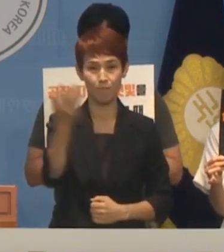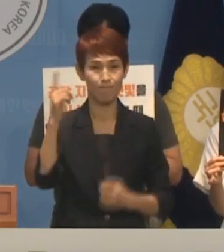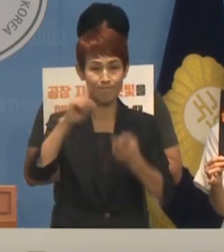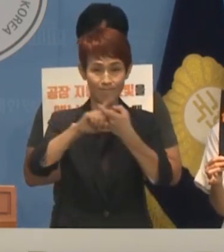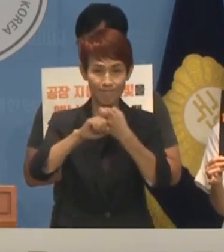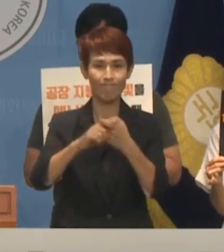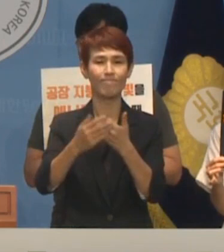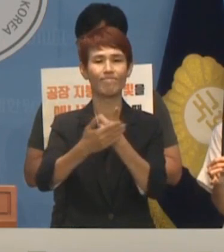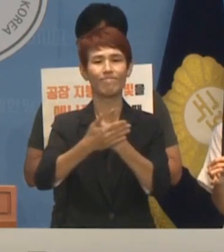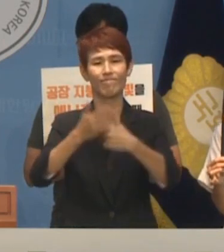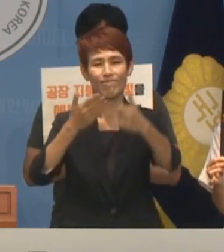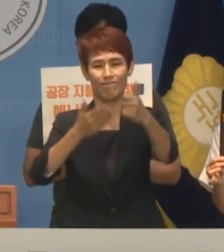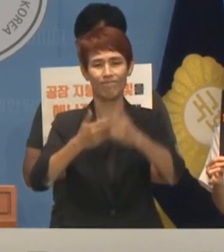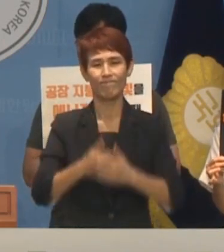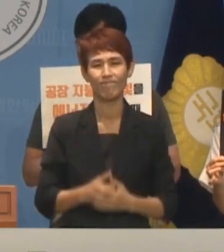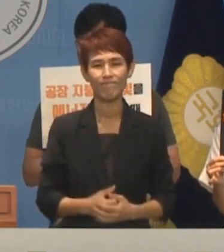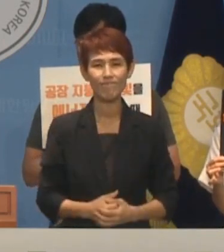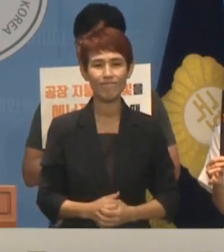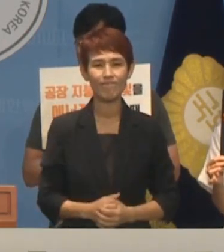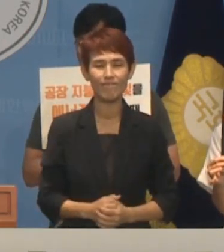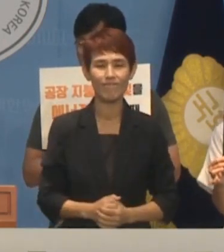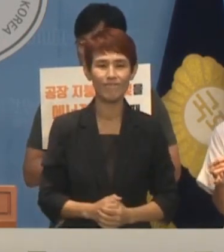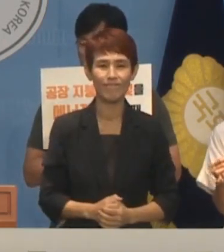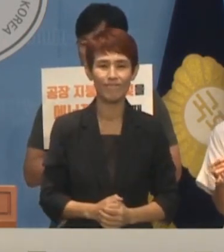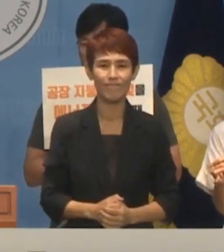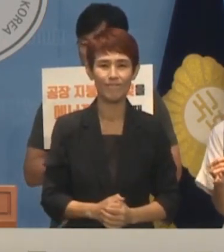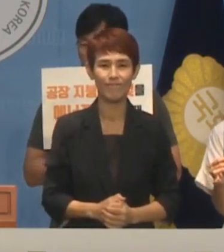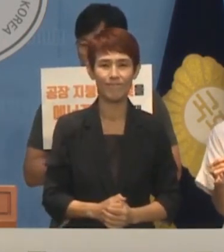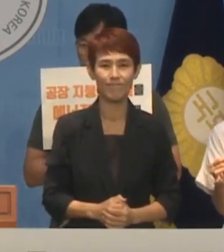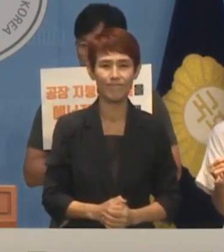관심과 지지를 부탁드립니다.